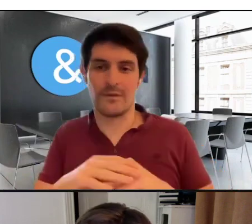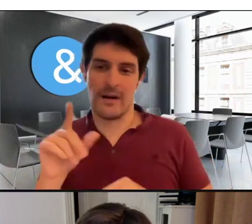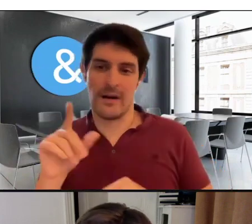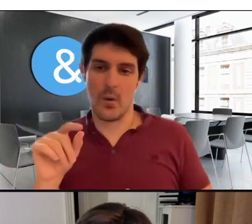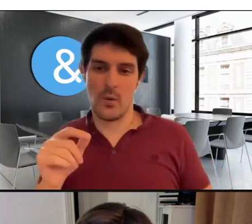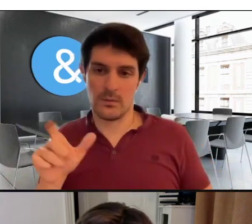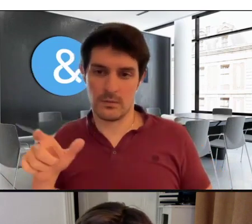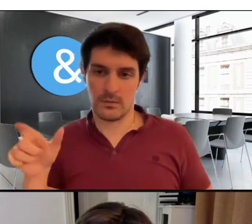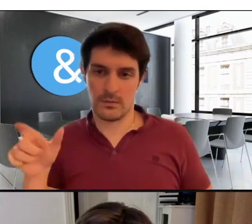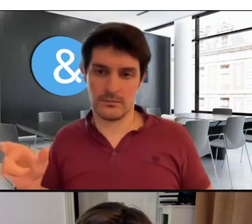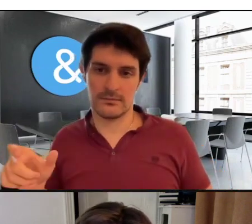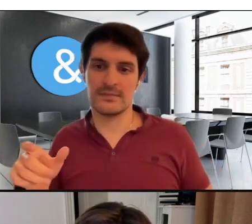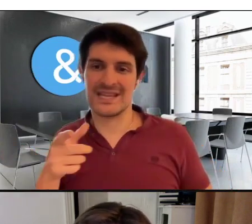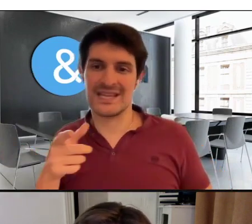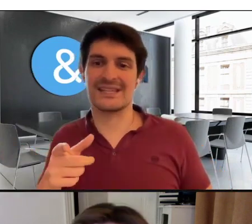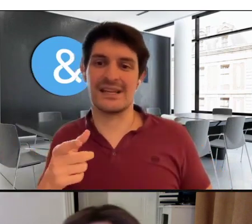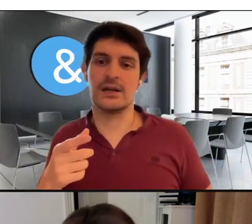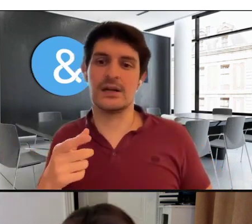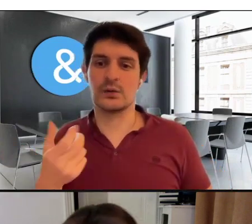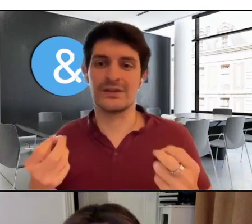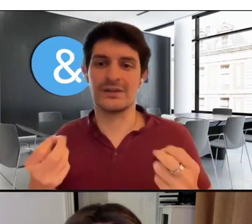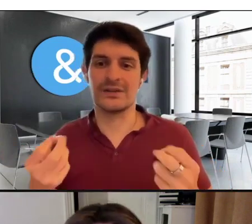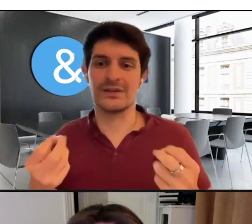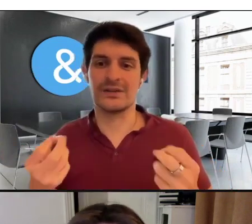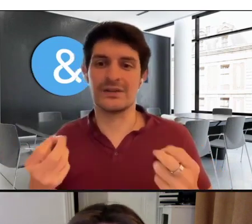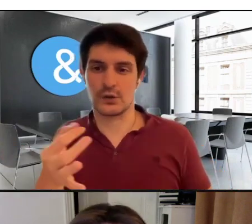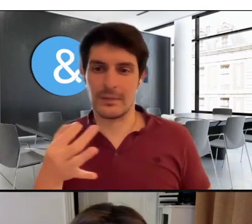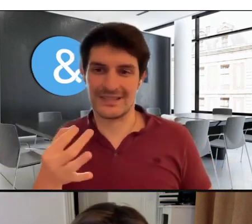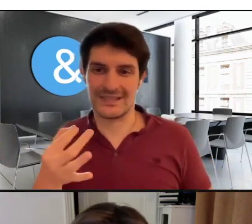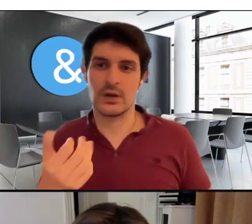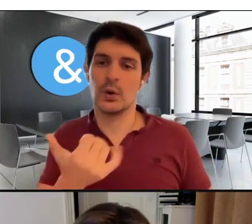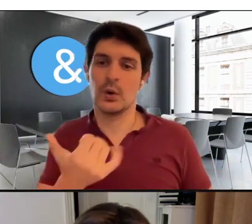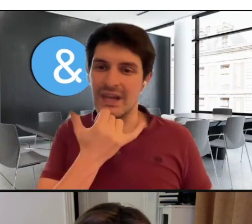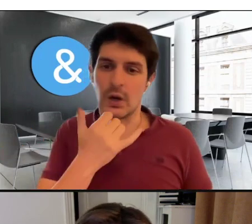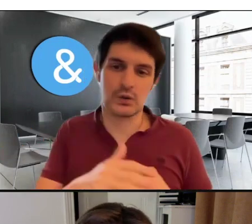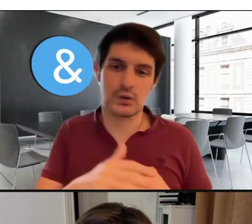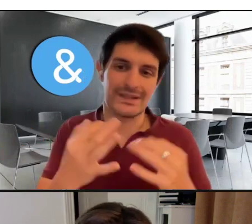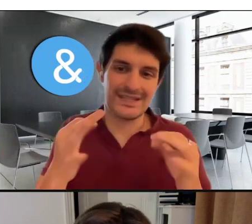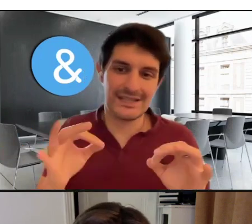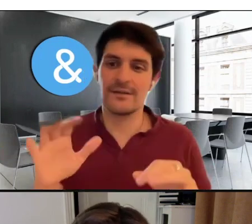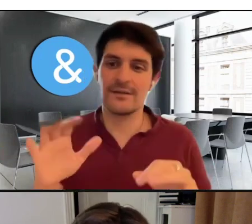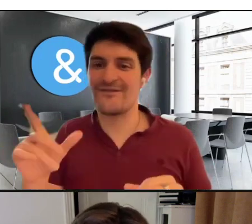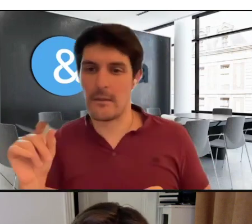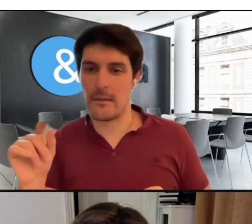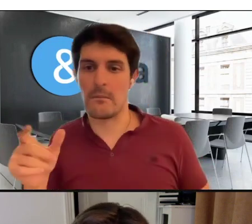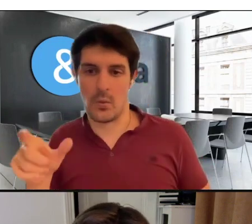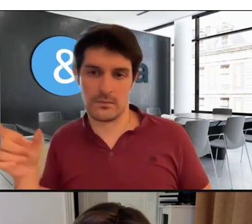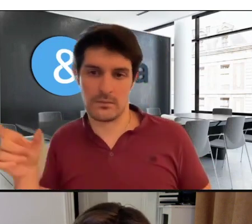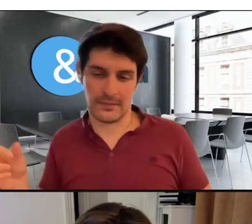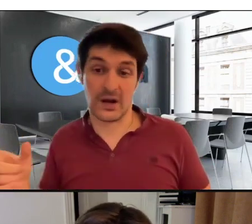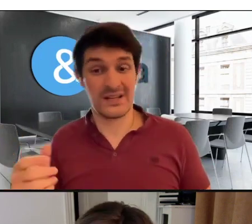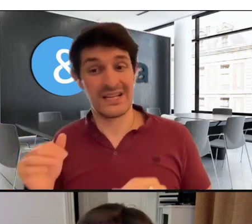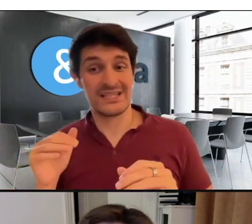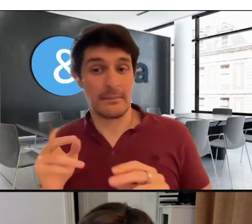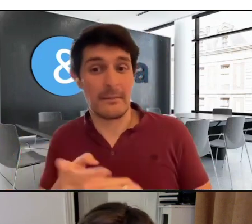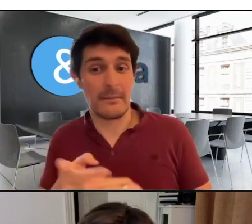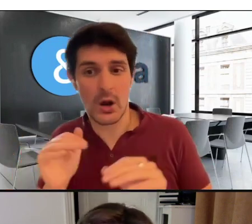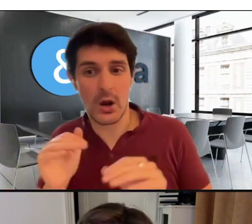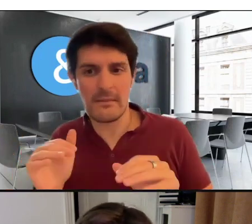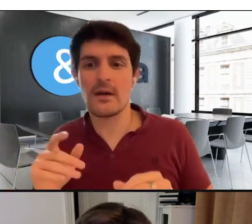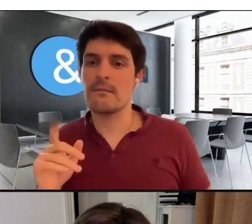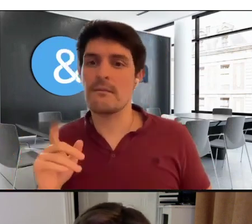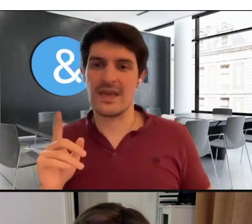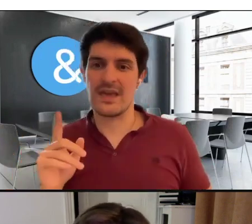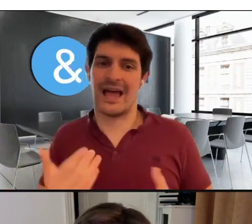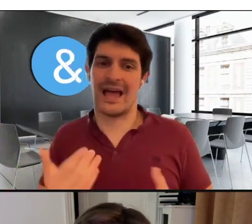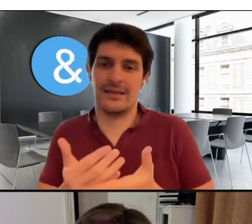mots. Ça, c'est le filtrage automatique. Une erreur sur 10, 20 mots. D'accord? C'est pas mal quand même, mais